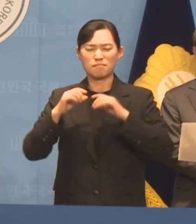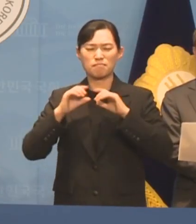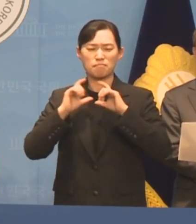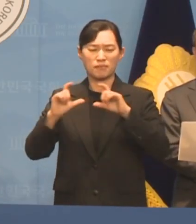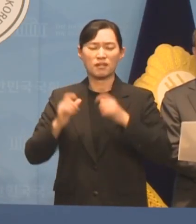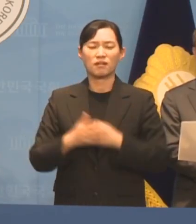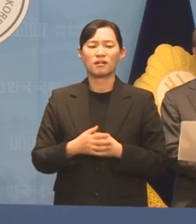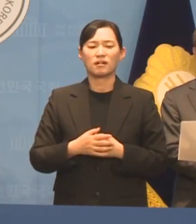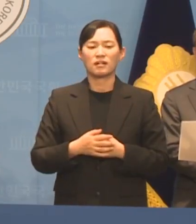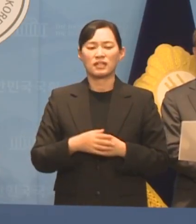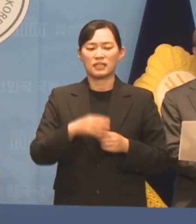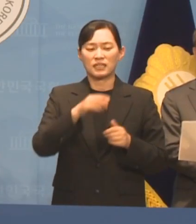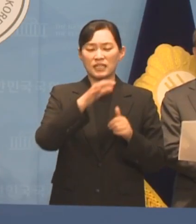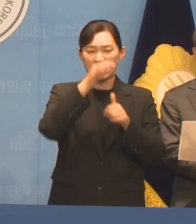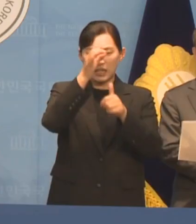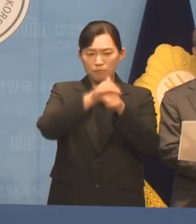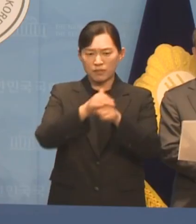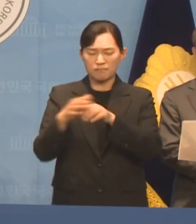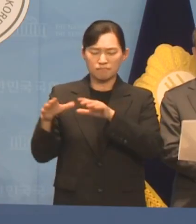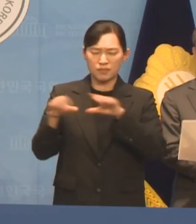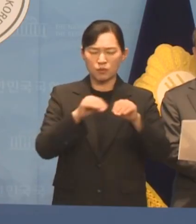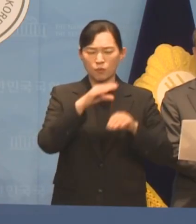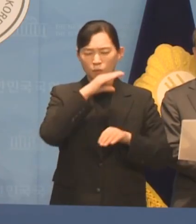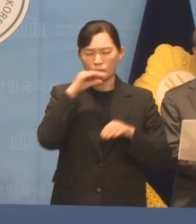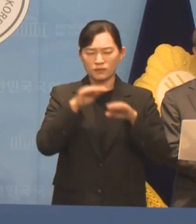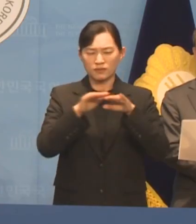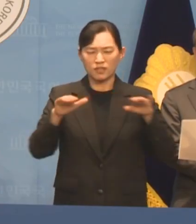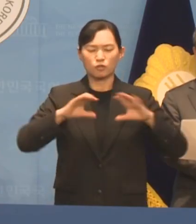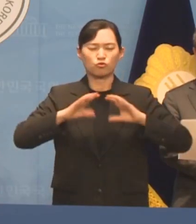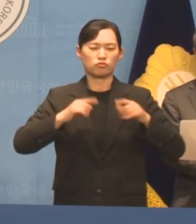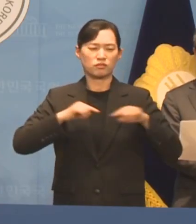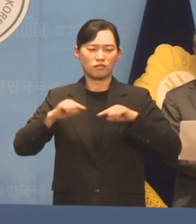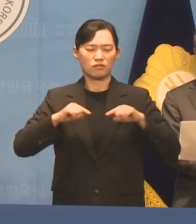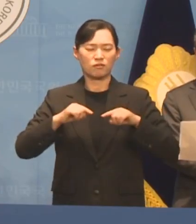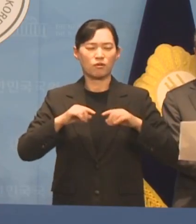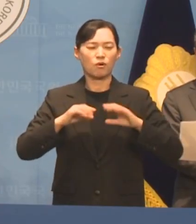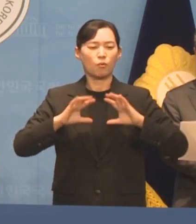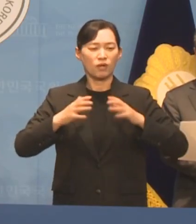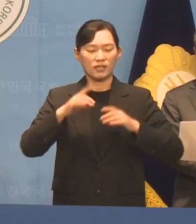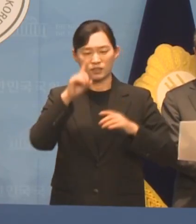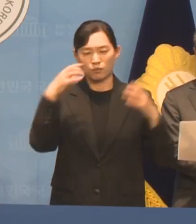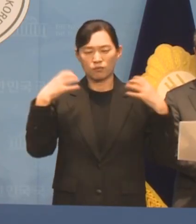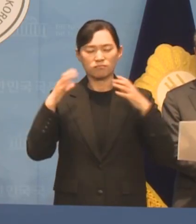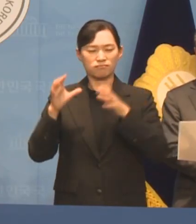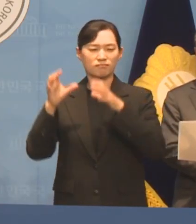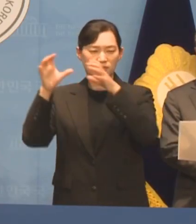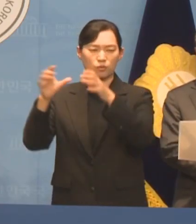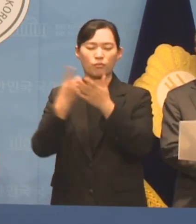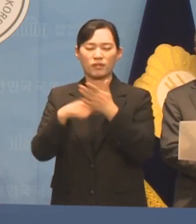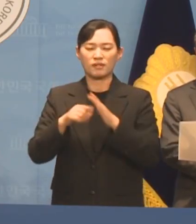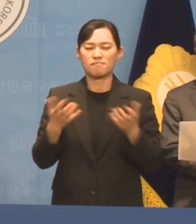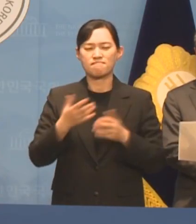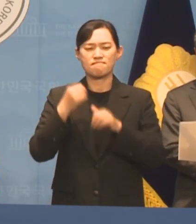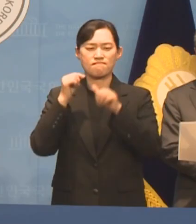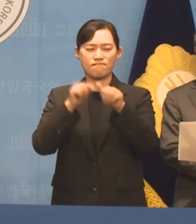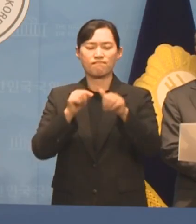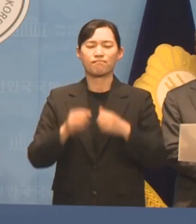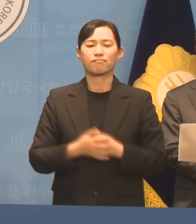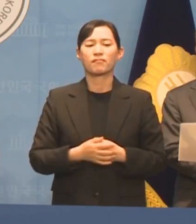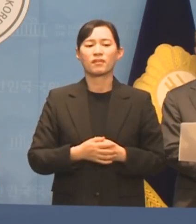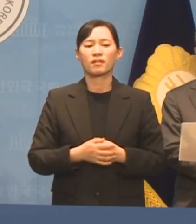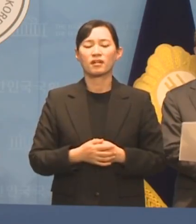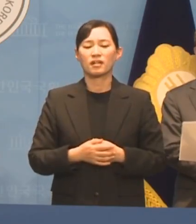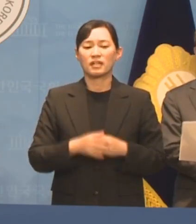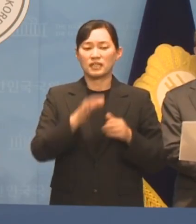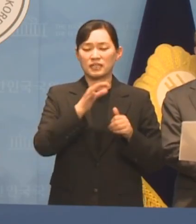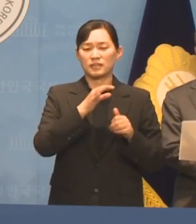알박기 인사를 즉각 중단하고 공정한 국정관리와 정권 이양을 위해 일하기 바랍니다. 내란 정권의 알박기